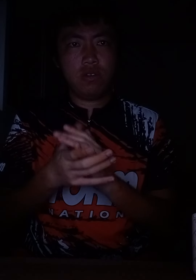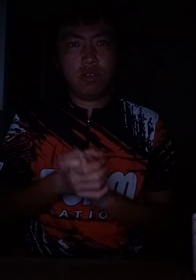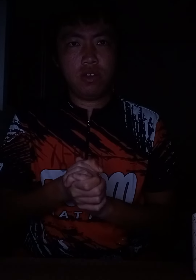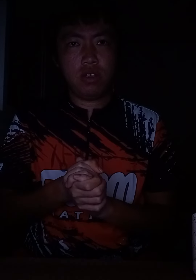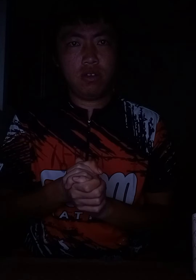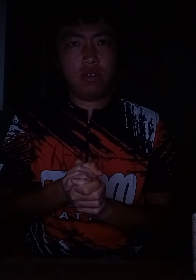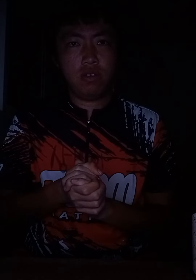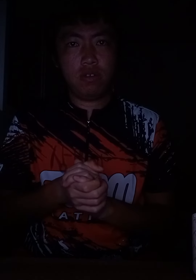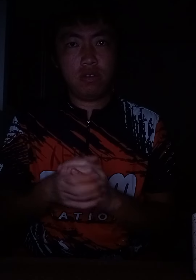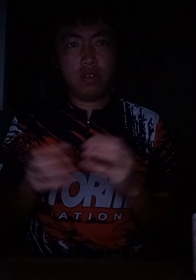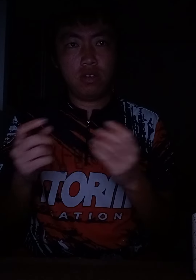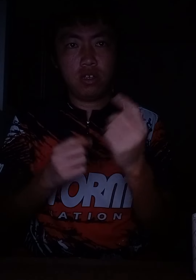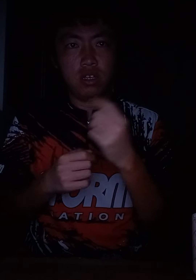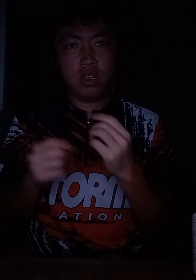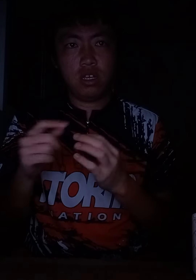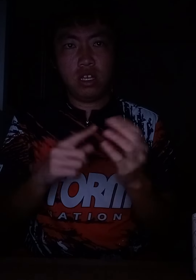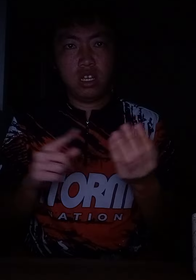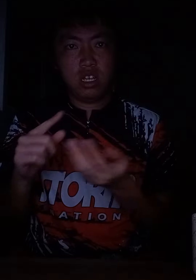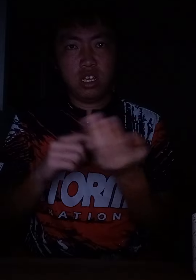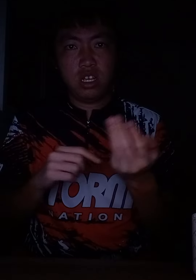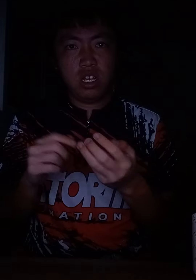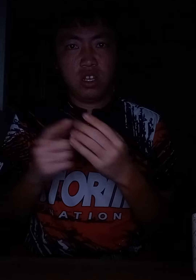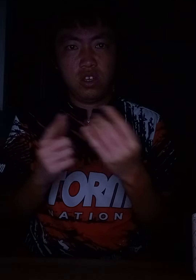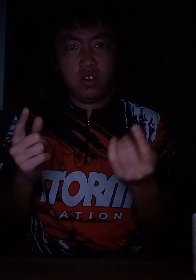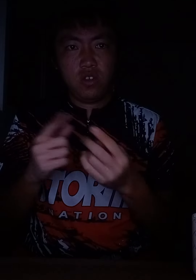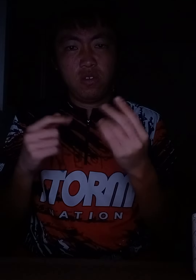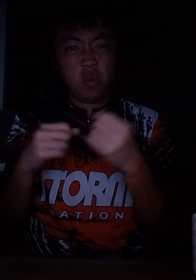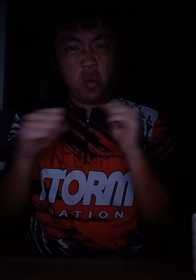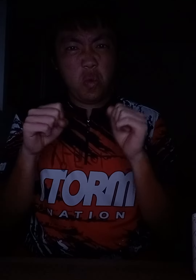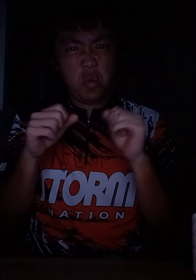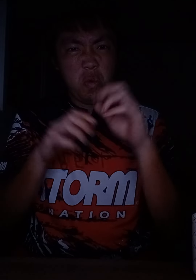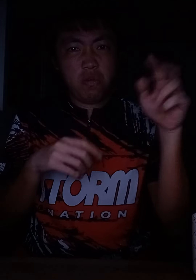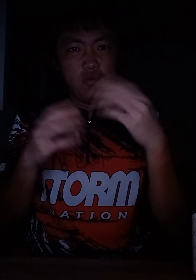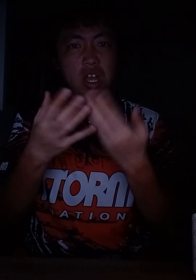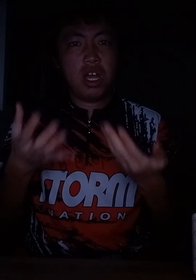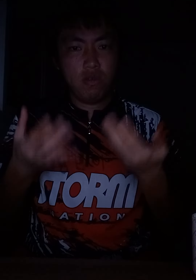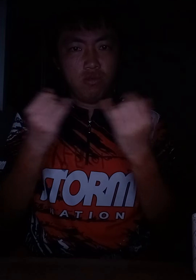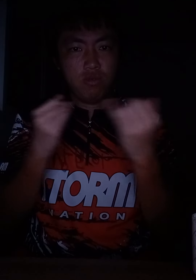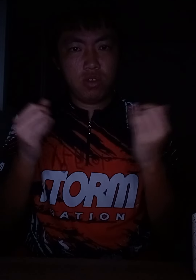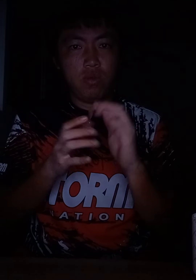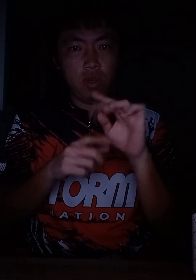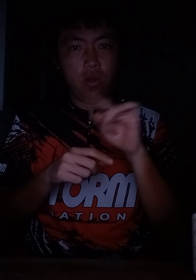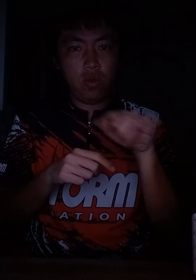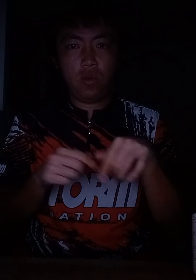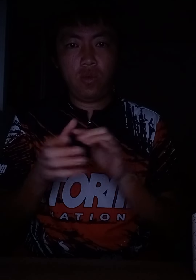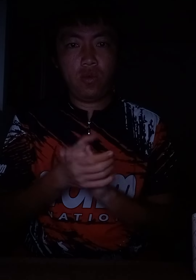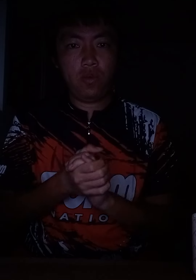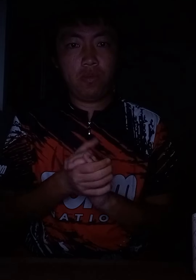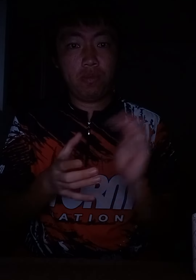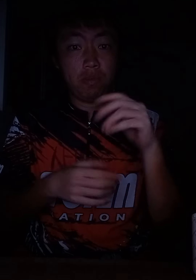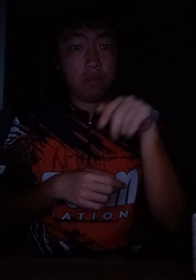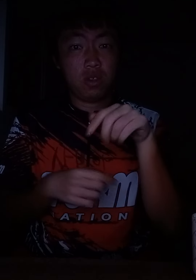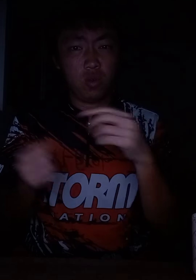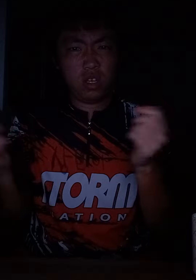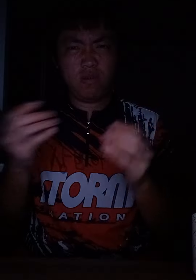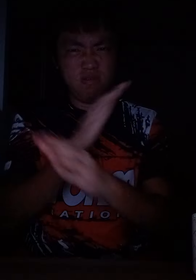선고했습니다. 재판부는 다수의 승객들에게 공포심이나 불안감을 주었을 것이라며 피해자로부터도 용서받지